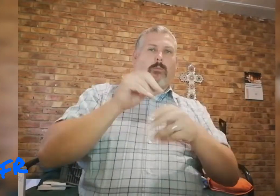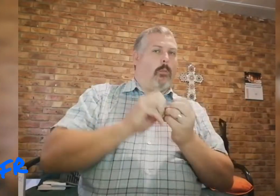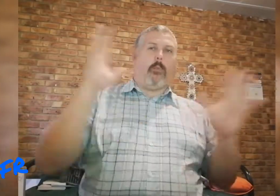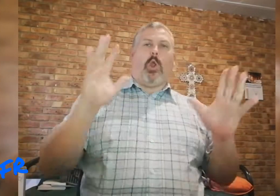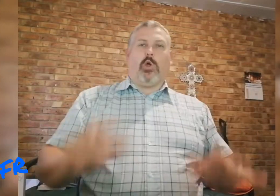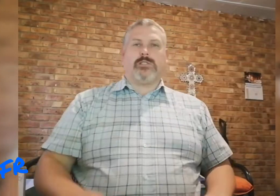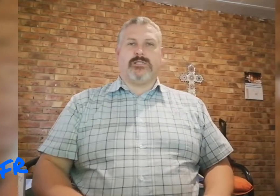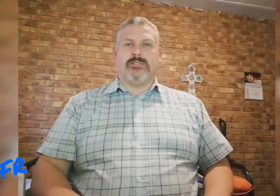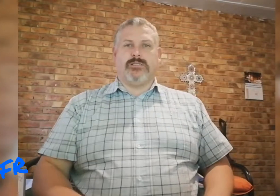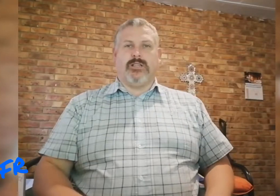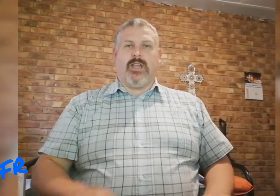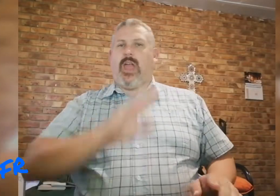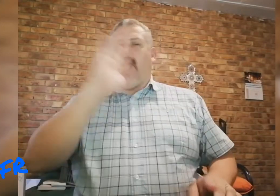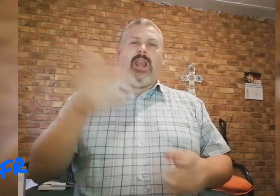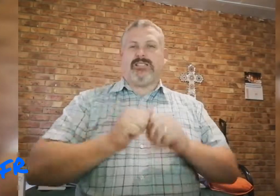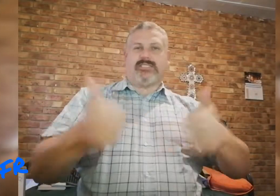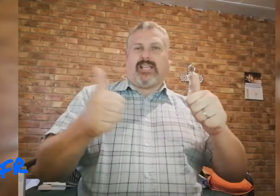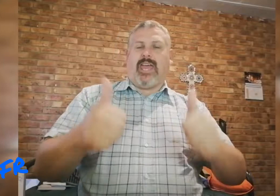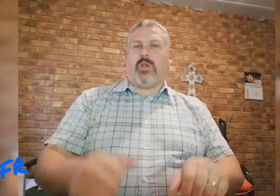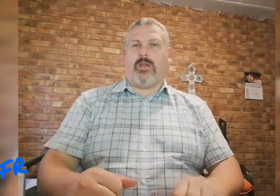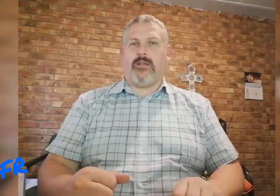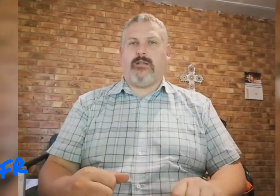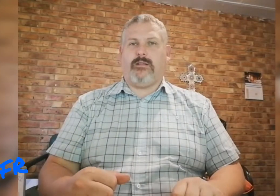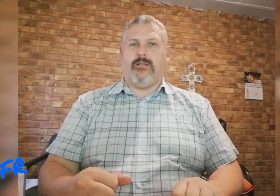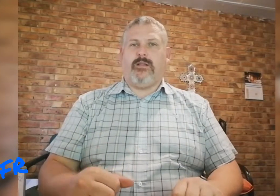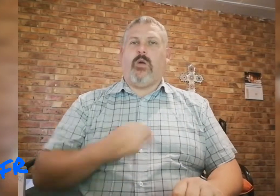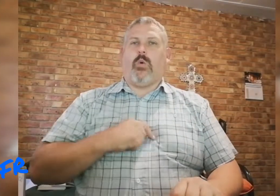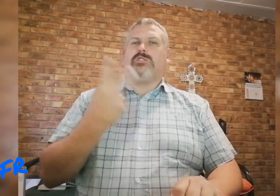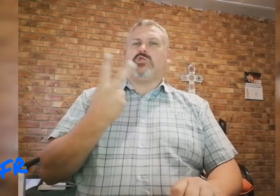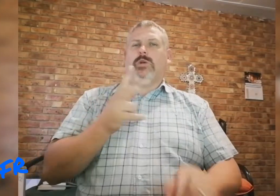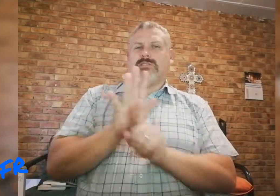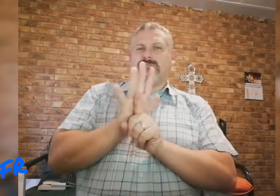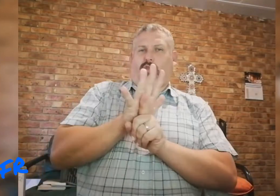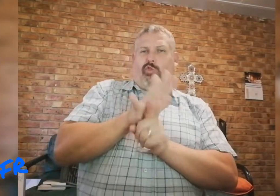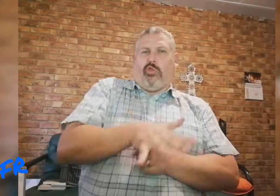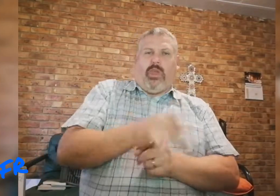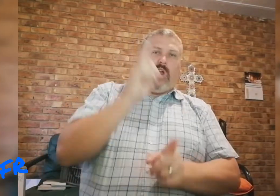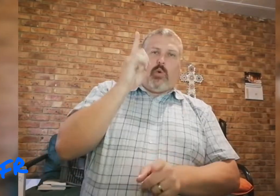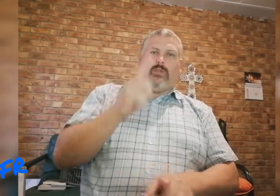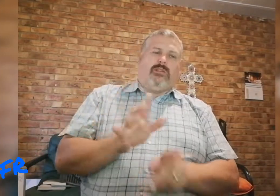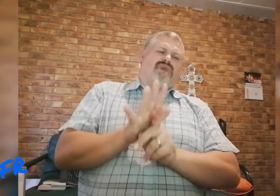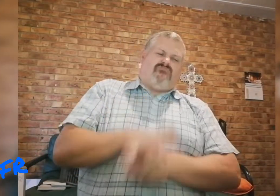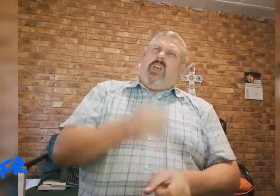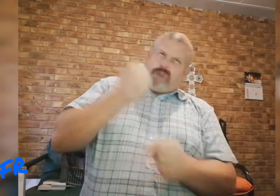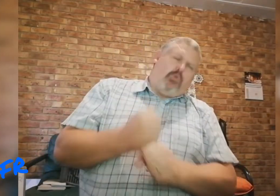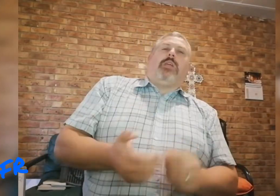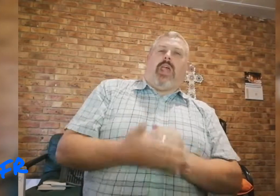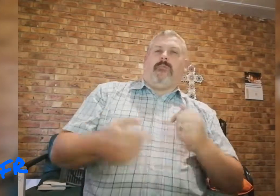probleem opgelos. Alles is reg. Ons soos God moet help